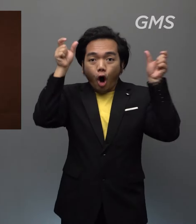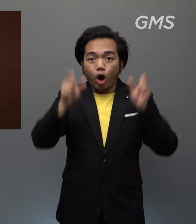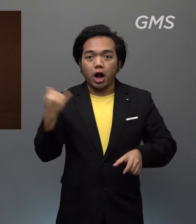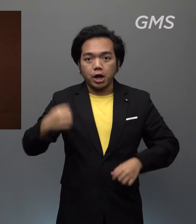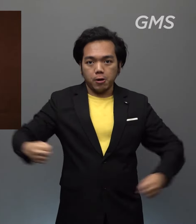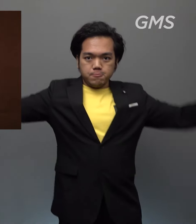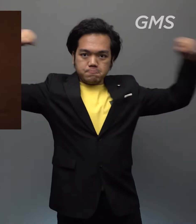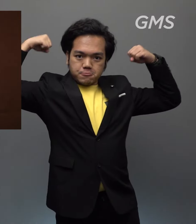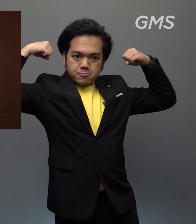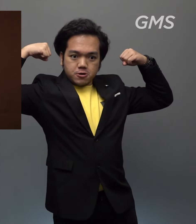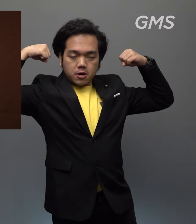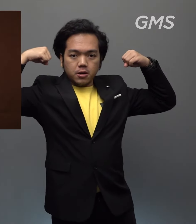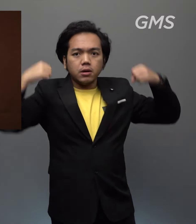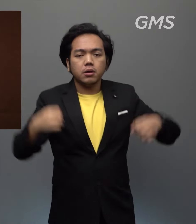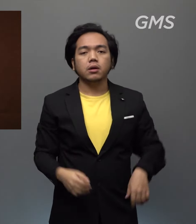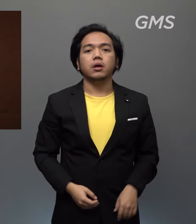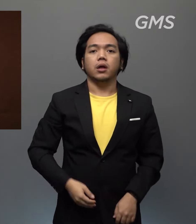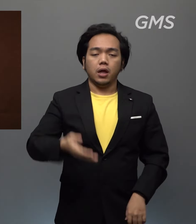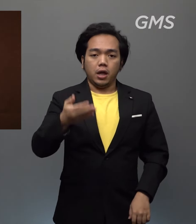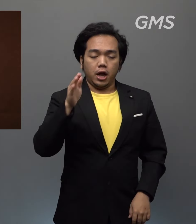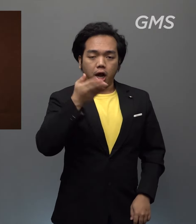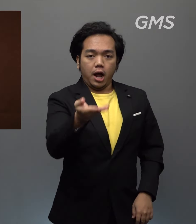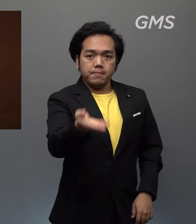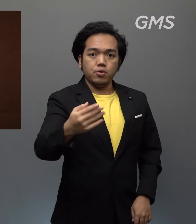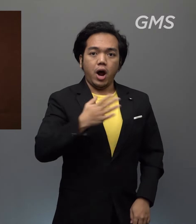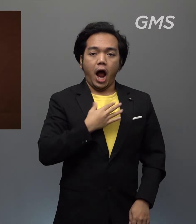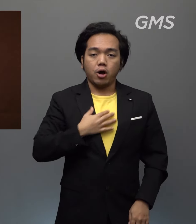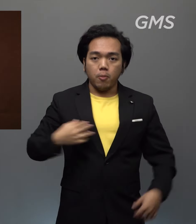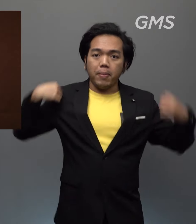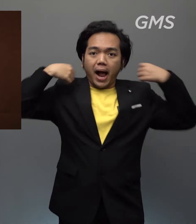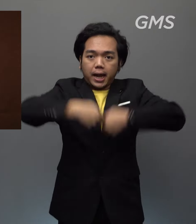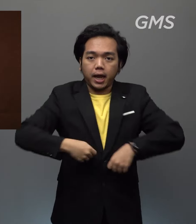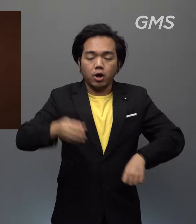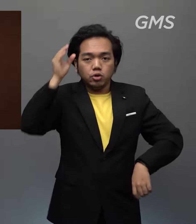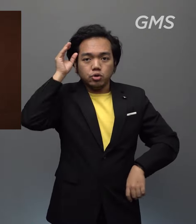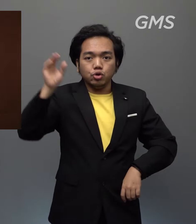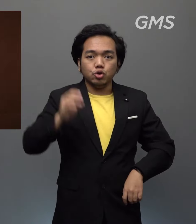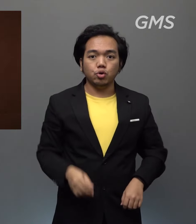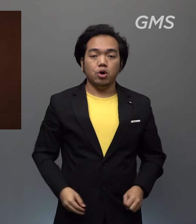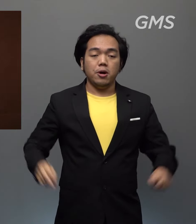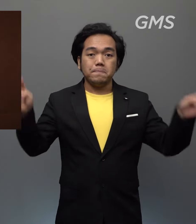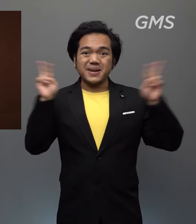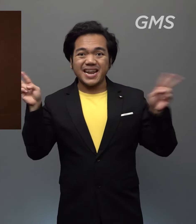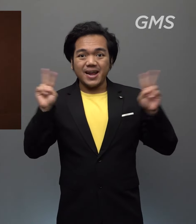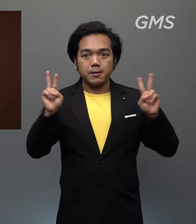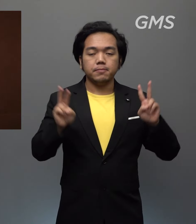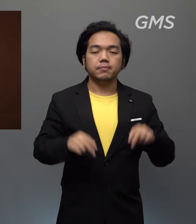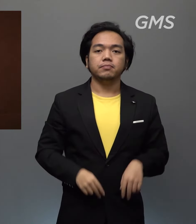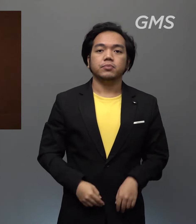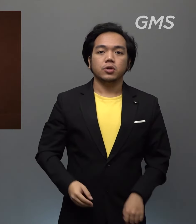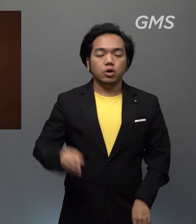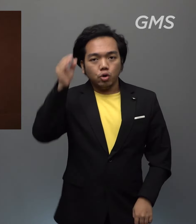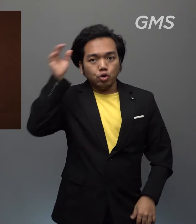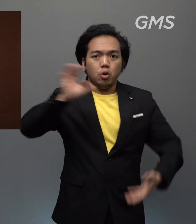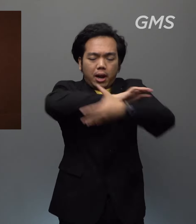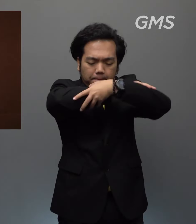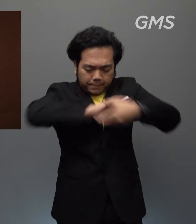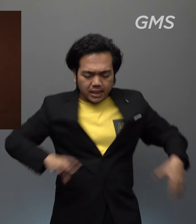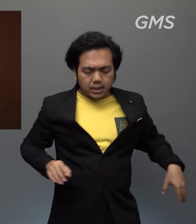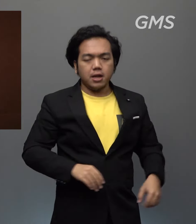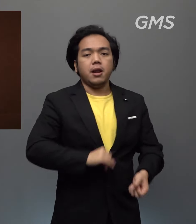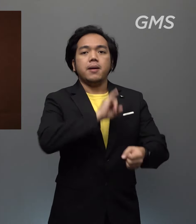Lalu Tuhan berkata, kamu aku pakai untuk keluarkan mereka. Kamu aku pakai untuk memenangkan, melepaskan bangsa Israel. Dan kamu akan